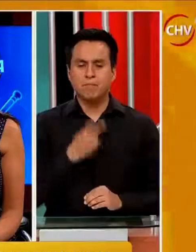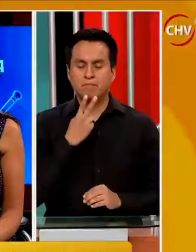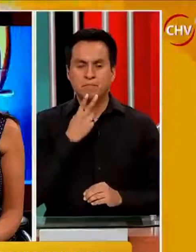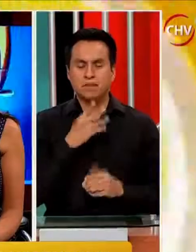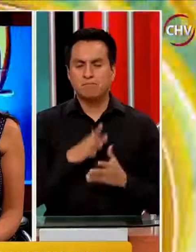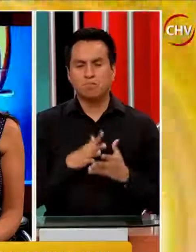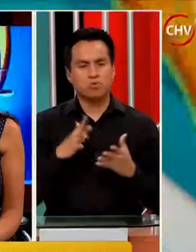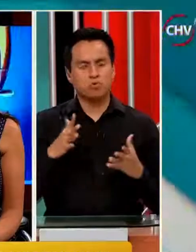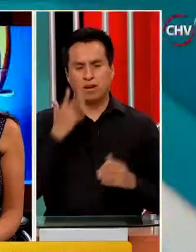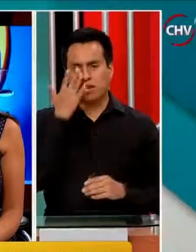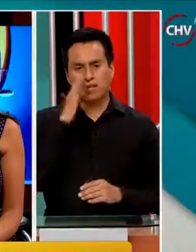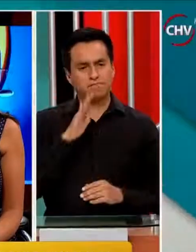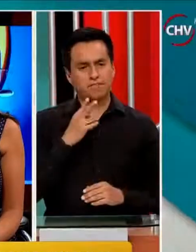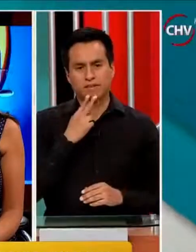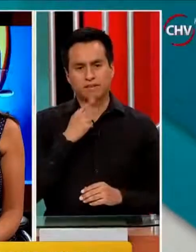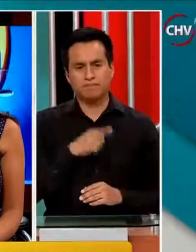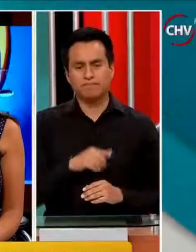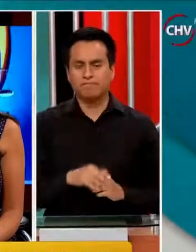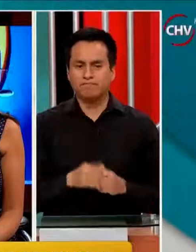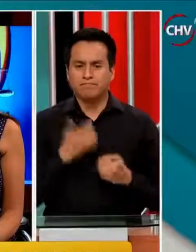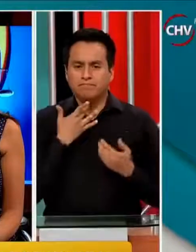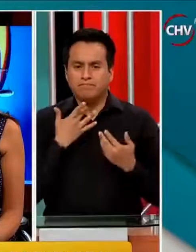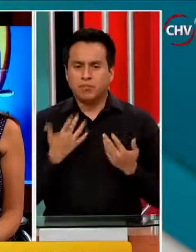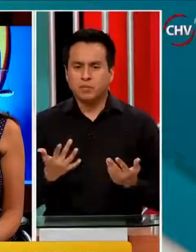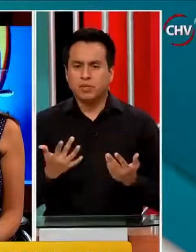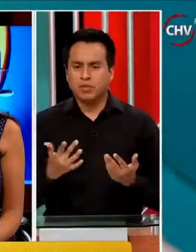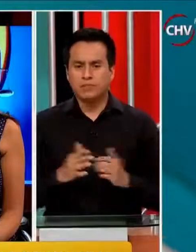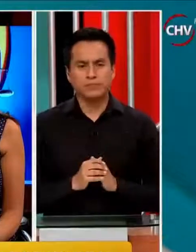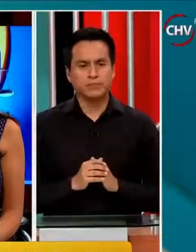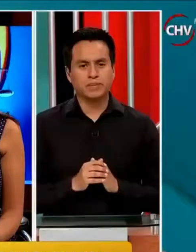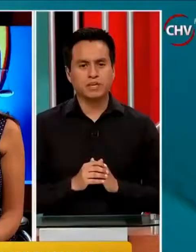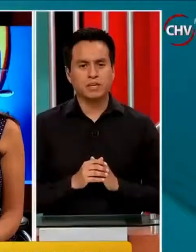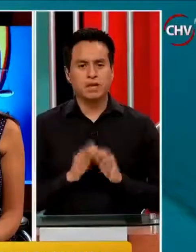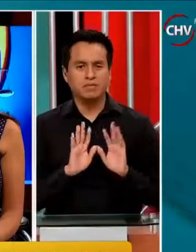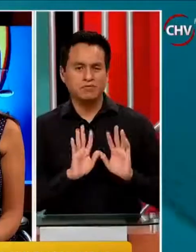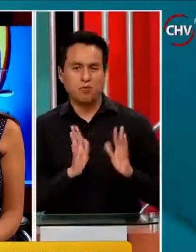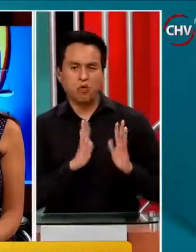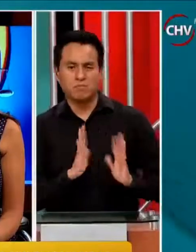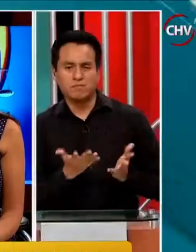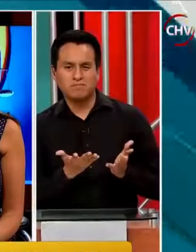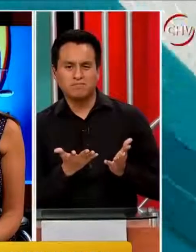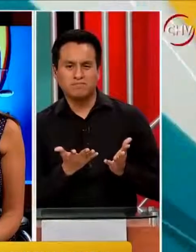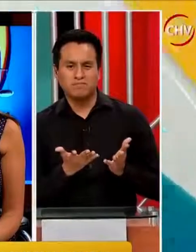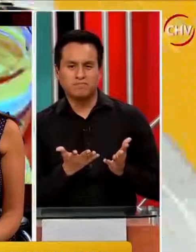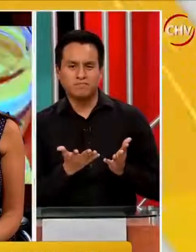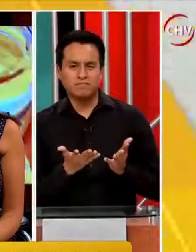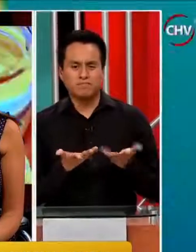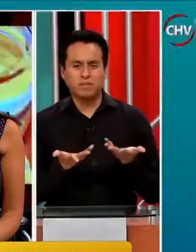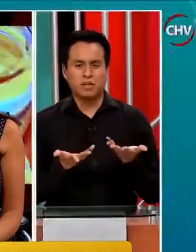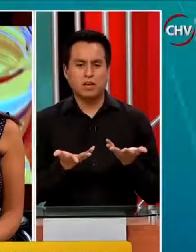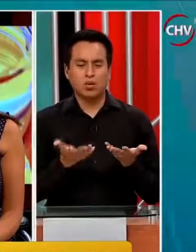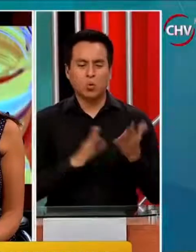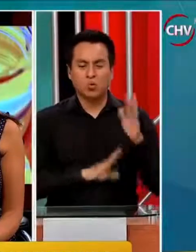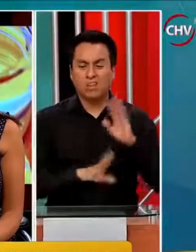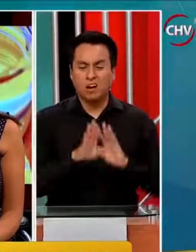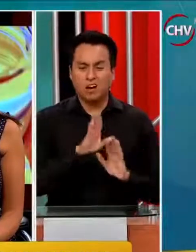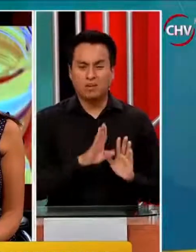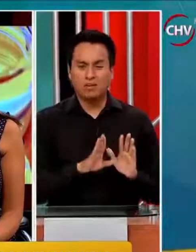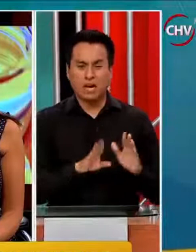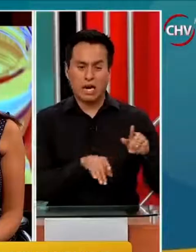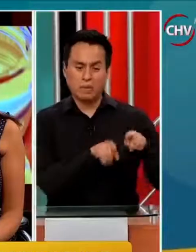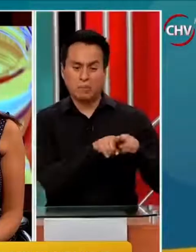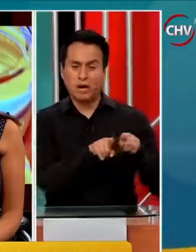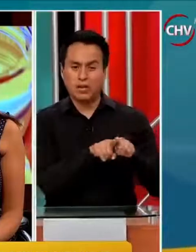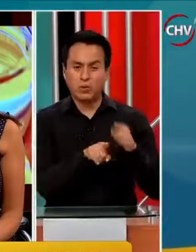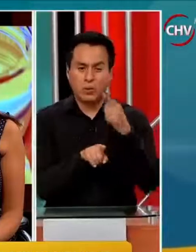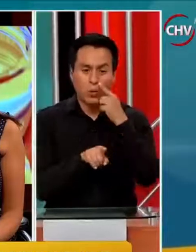vida muy, muy mala porque por la forma que tiene de sostener y cuidar a su